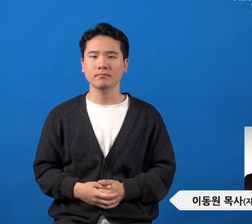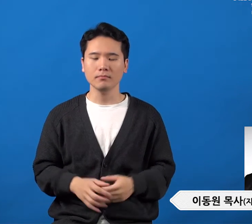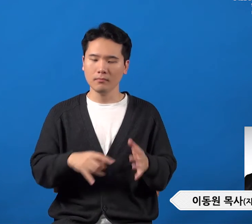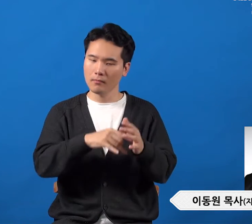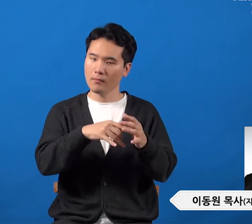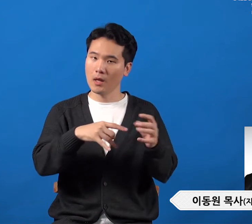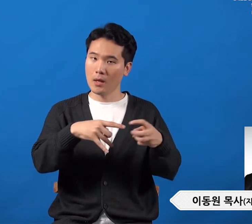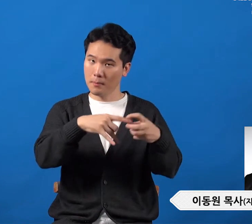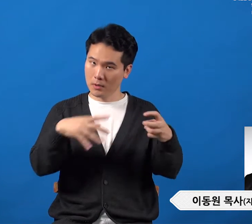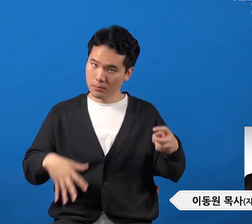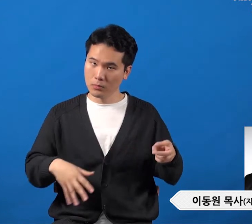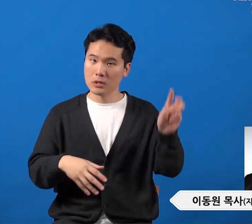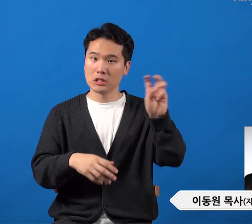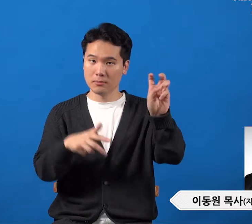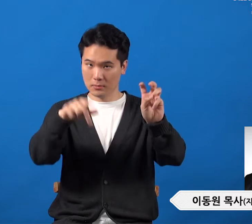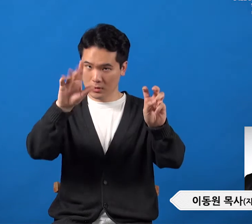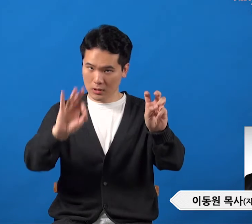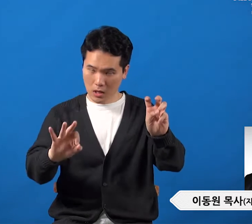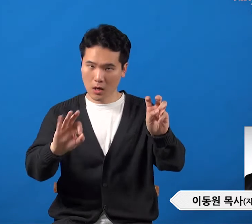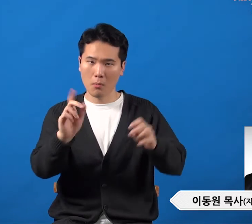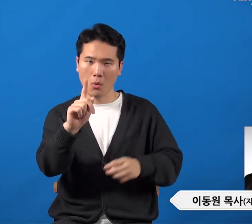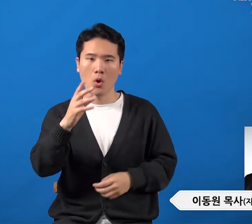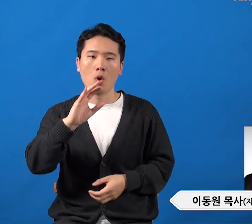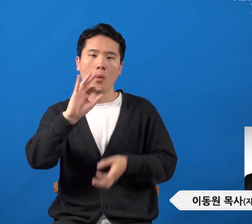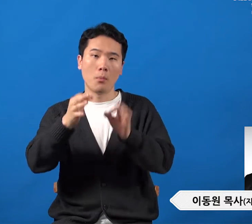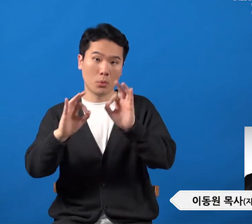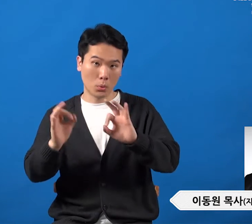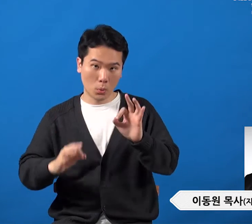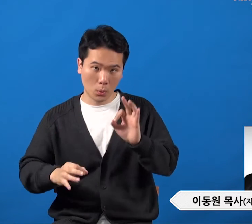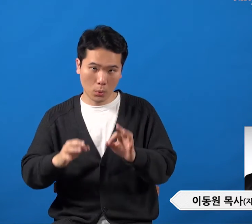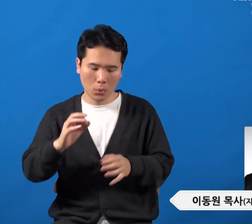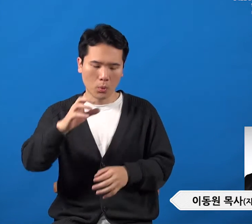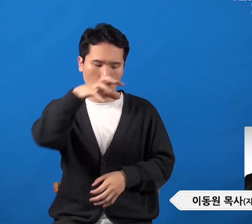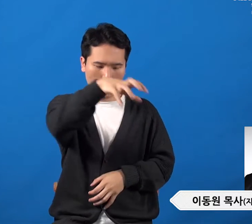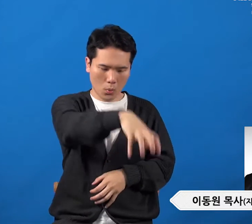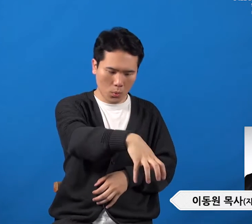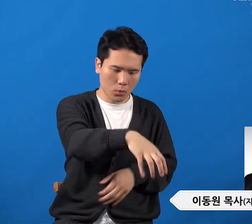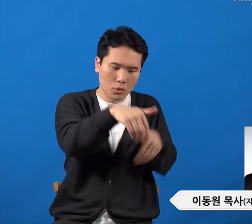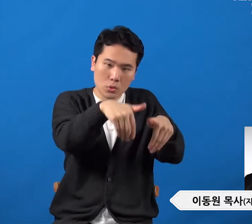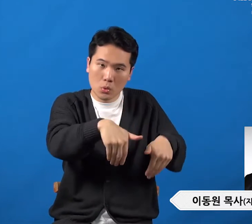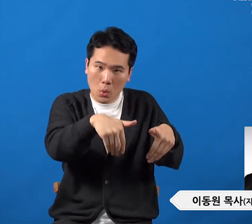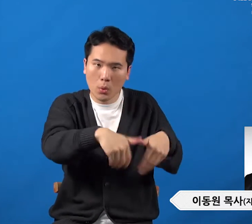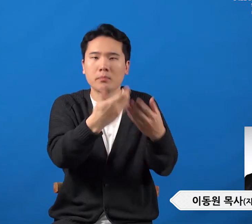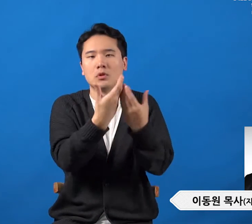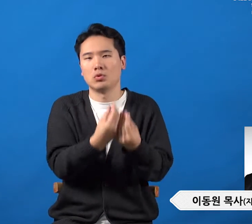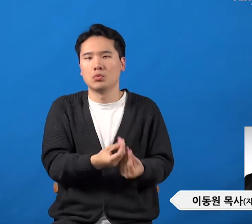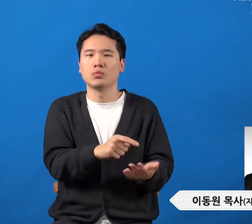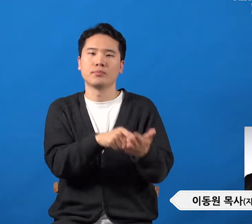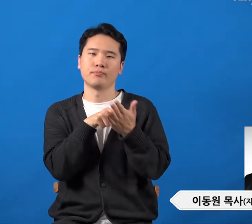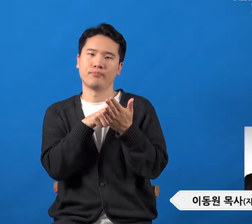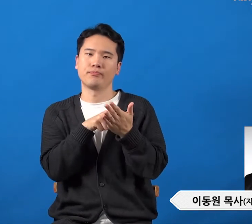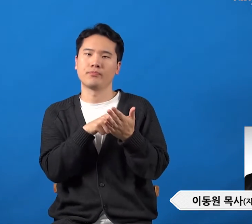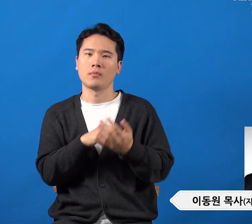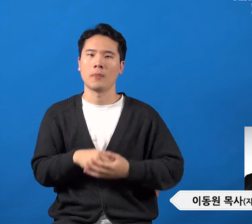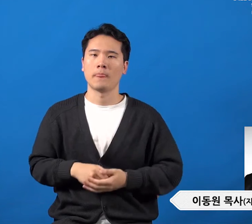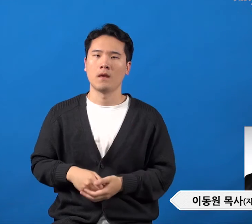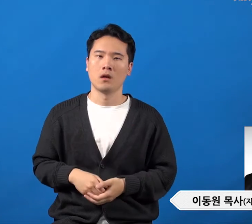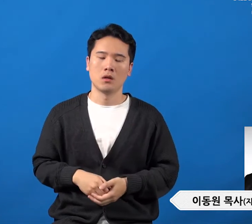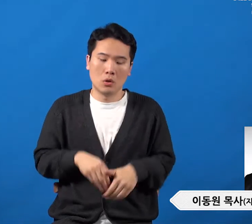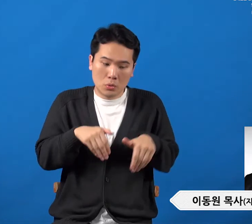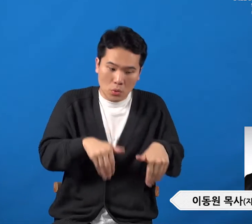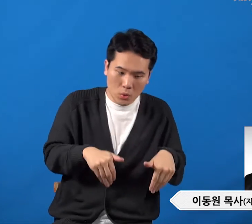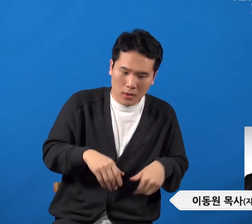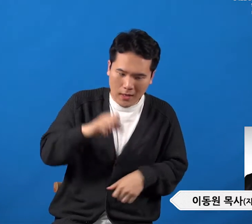마태복음 20장에 보면 소위 포도원 품꾼의 비유라는 것이 나옵니다. 자, 포도원 주인이 이른 아침에 포도원에